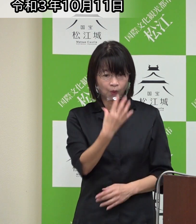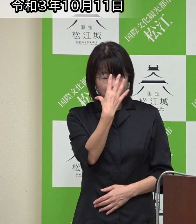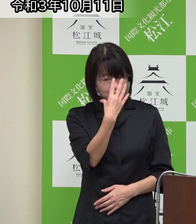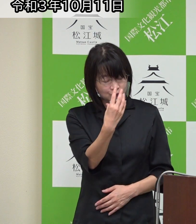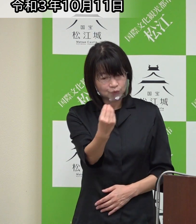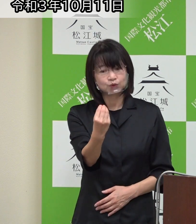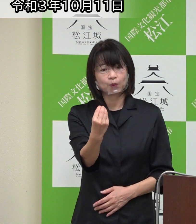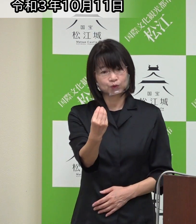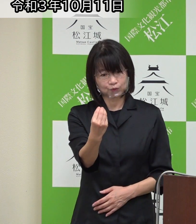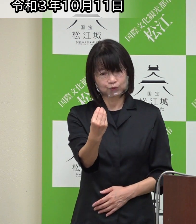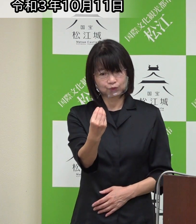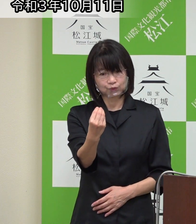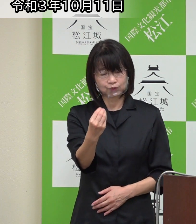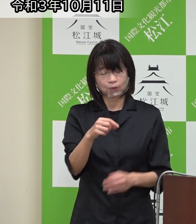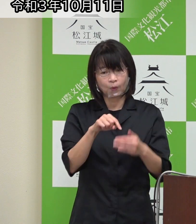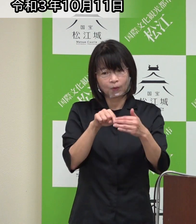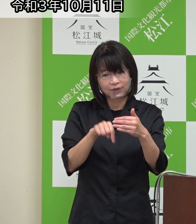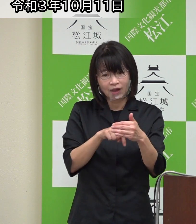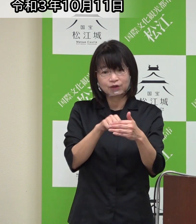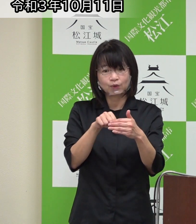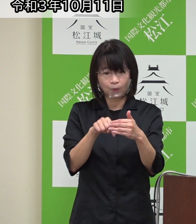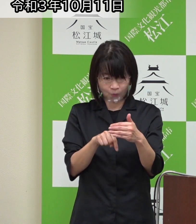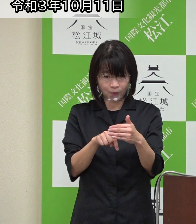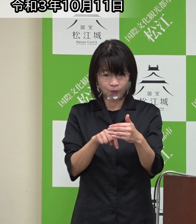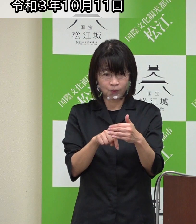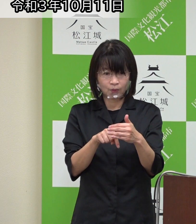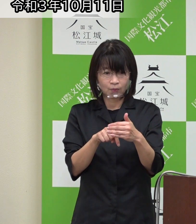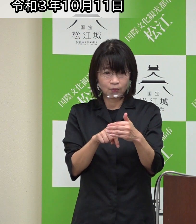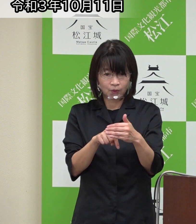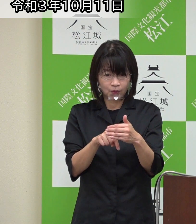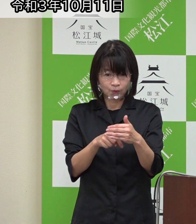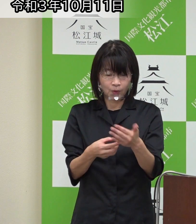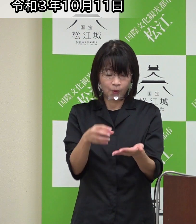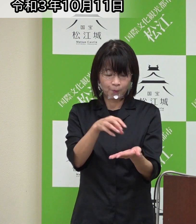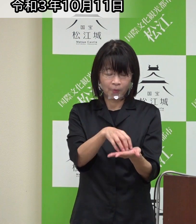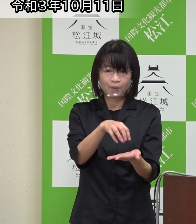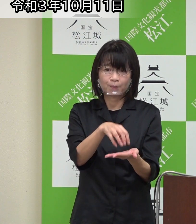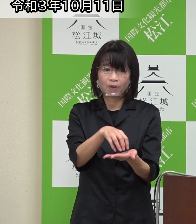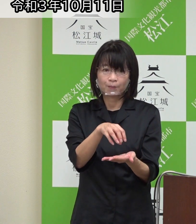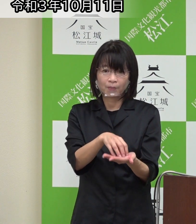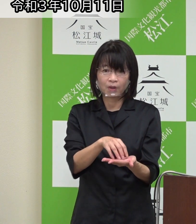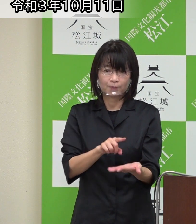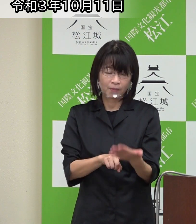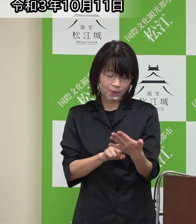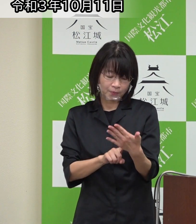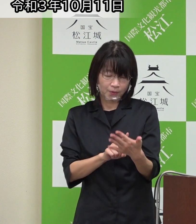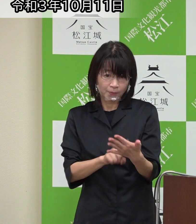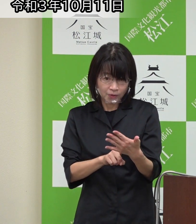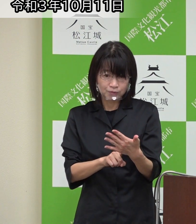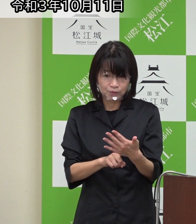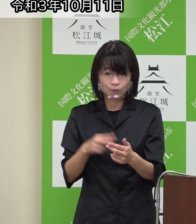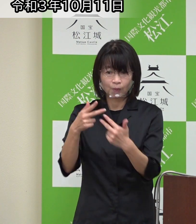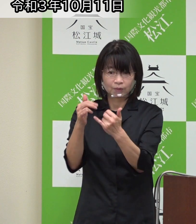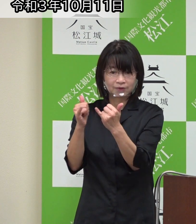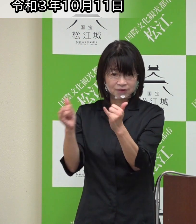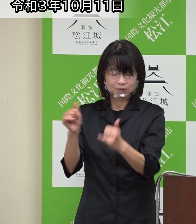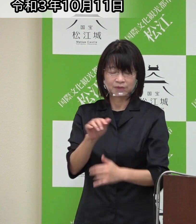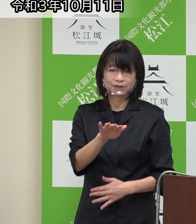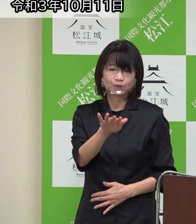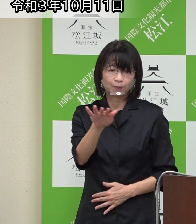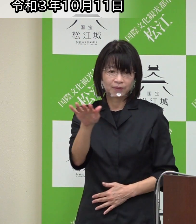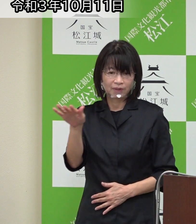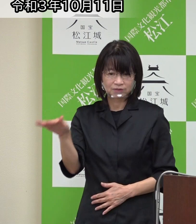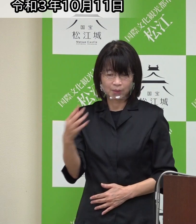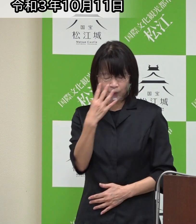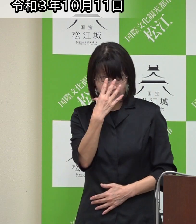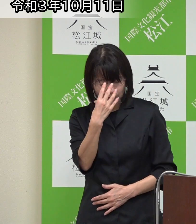で本当に必要な情報というか市の側から届けたい情報をその後フォロー外してないんで、届け